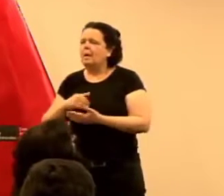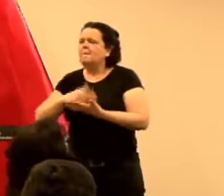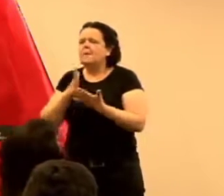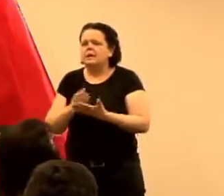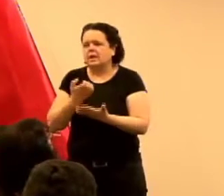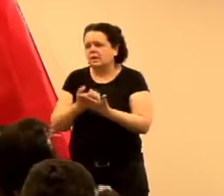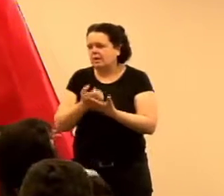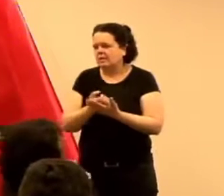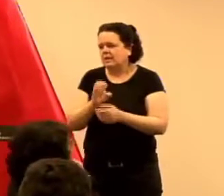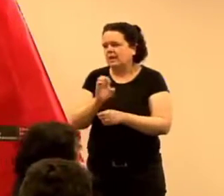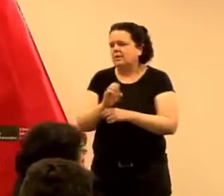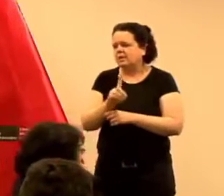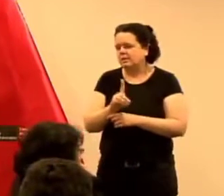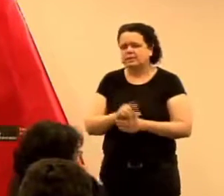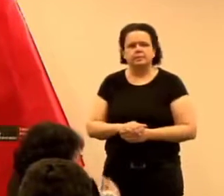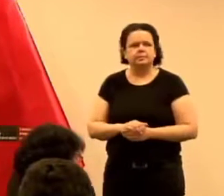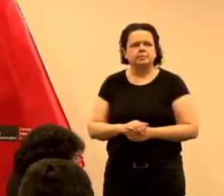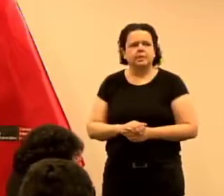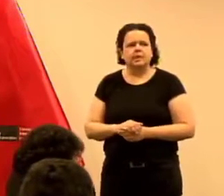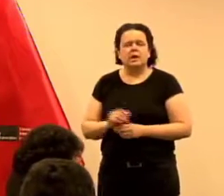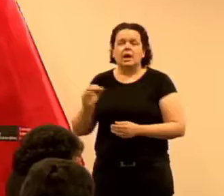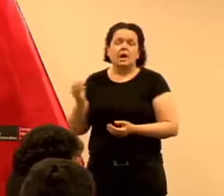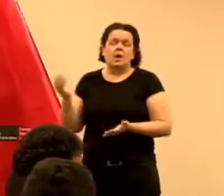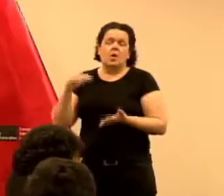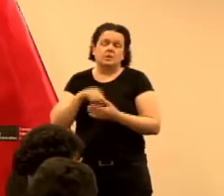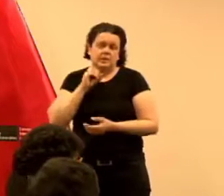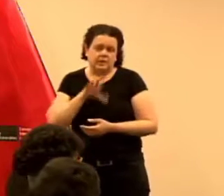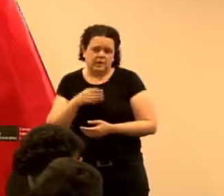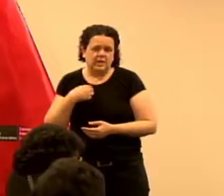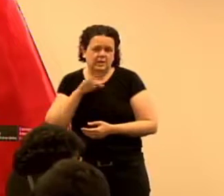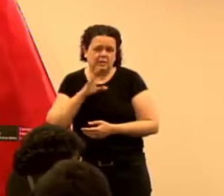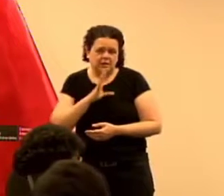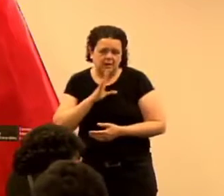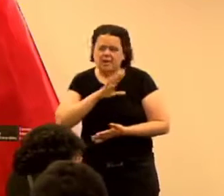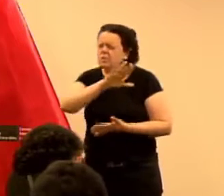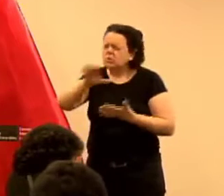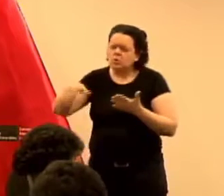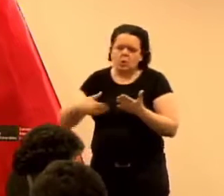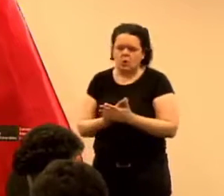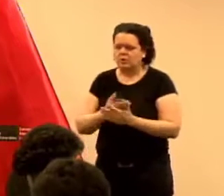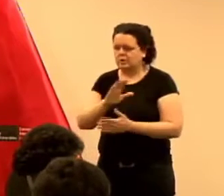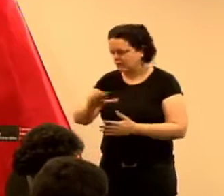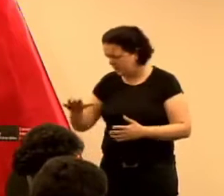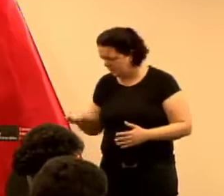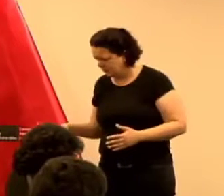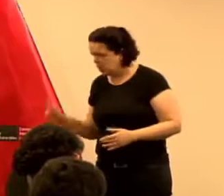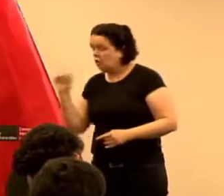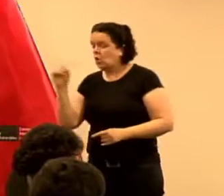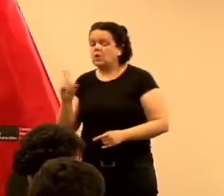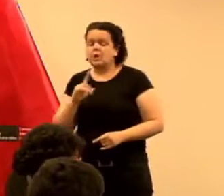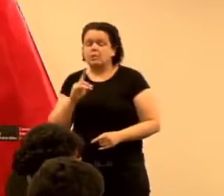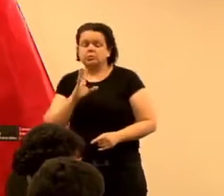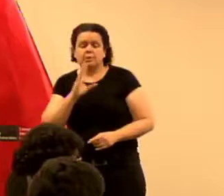económicos de la educación. Repito, estamos hablando de todos los niños en este módulo, no estamos hablando específicamente de los